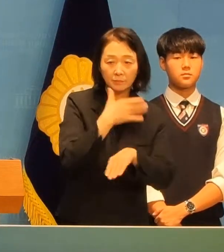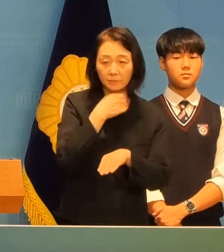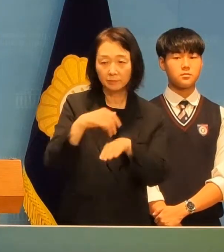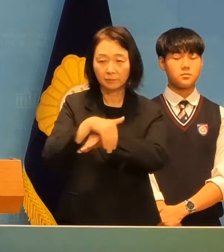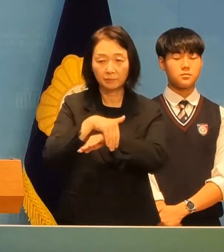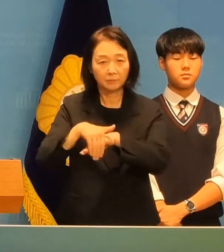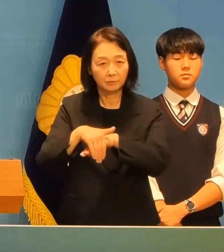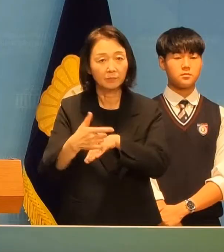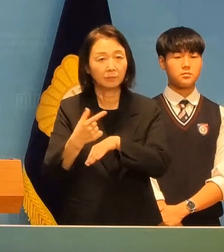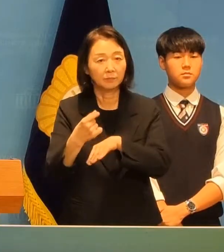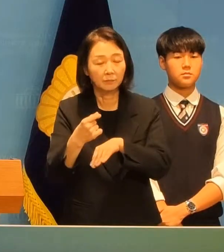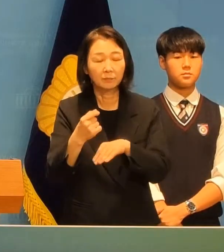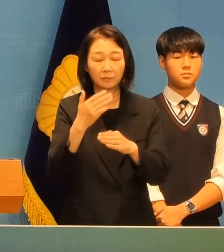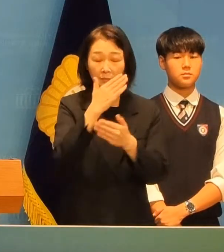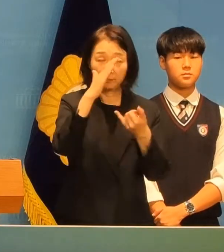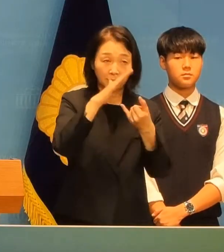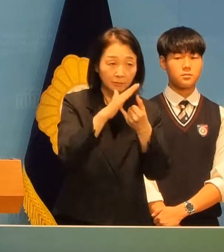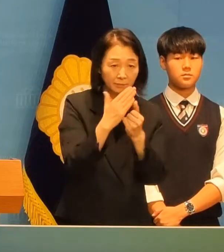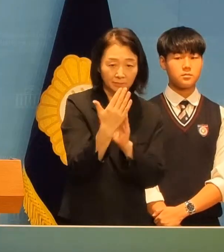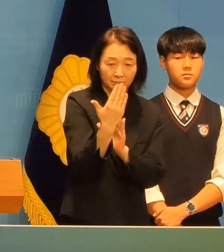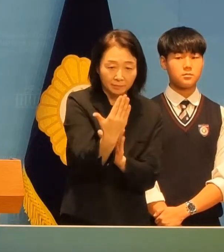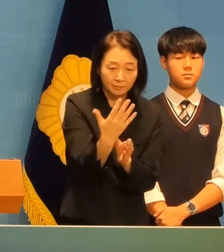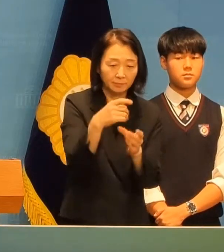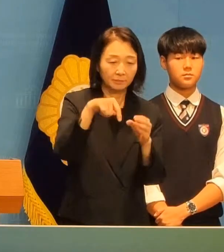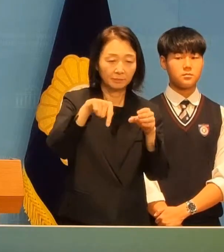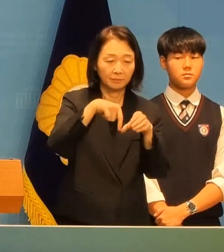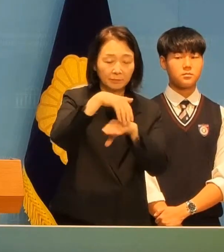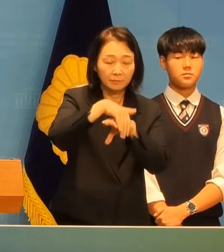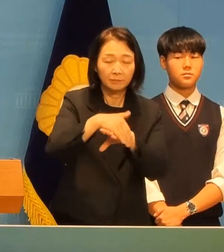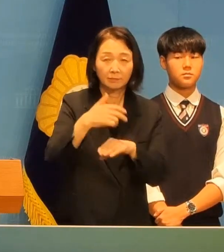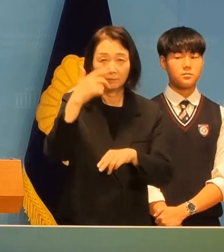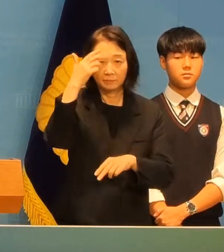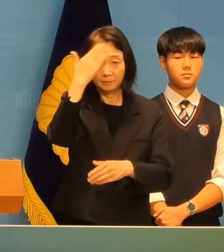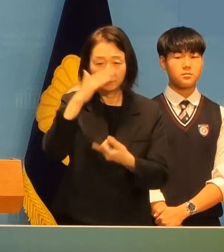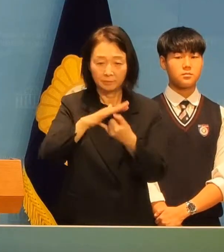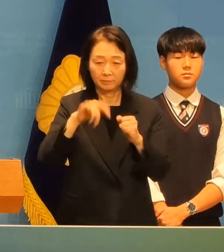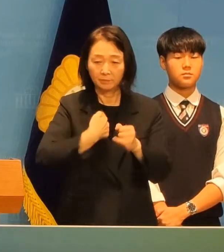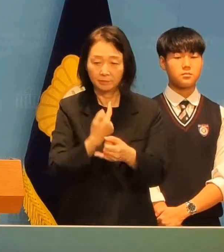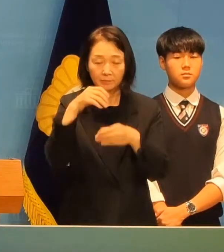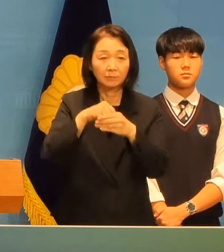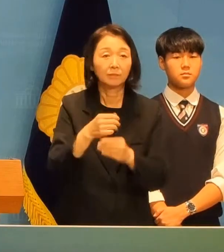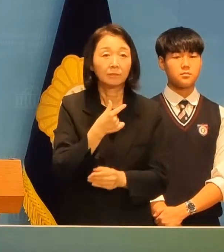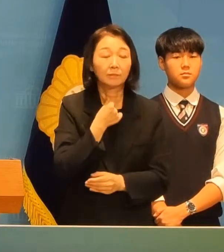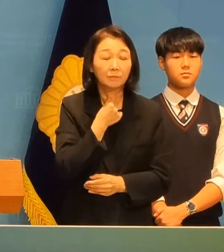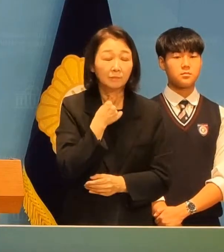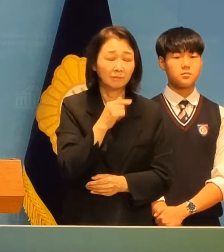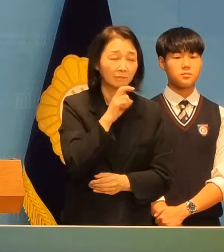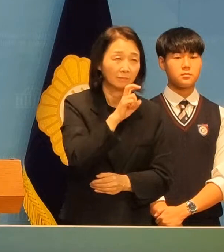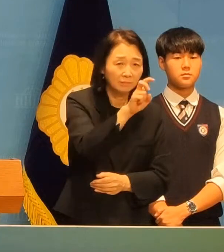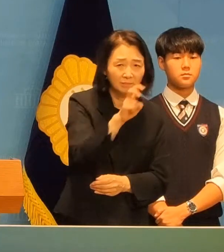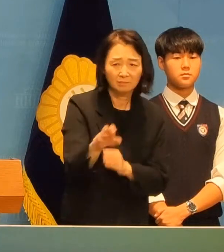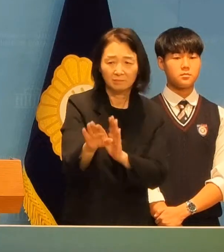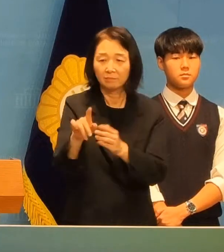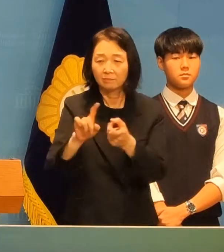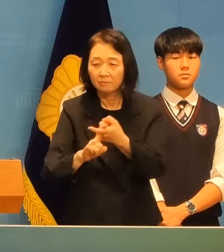포함한 청소년이 대상인 정책에 당사자의 목소리를 반영하고 1020 세대 극우화의 정확한 원인 진단을 통해